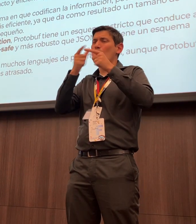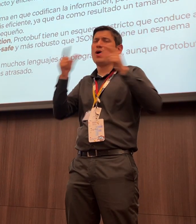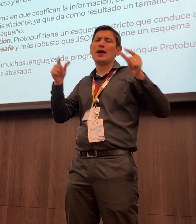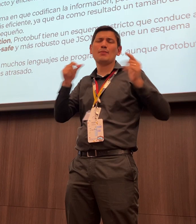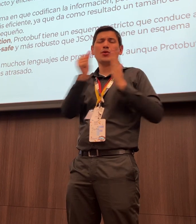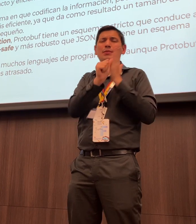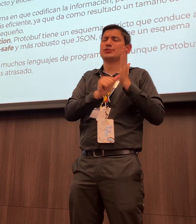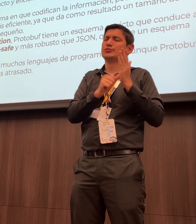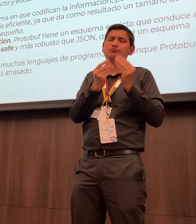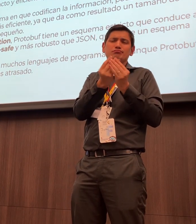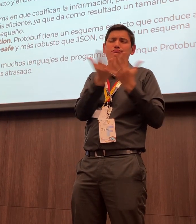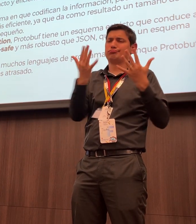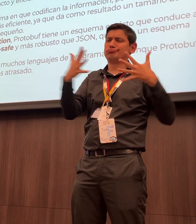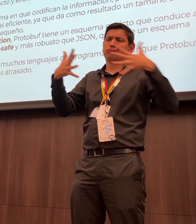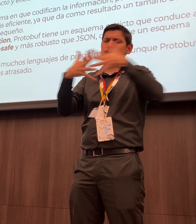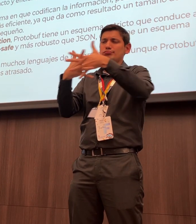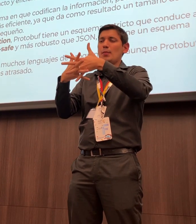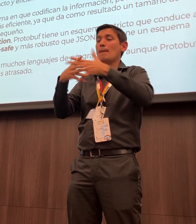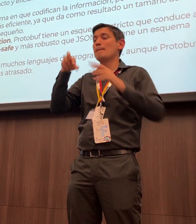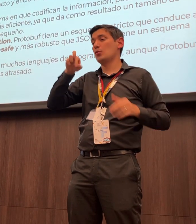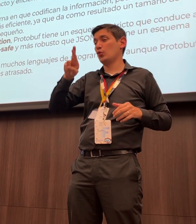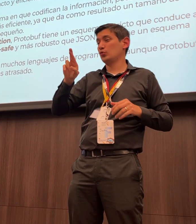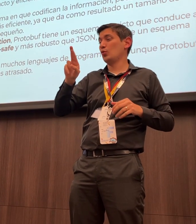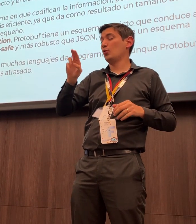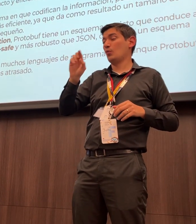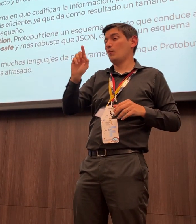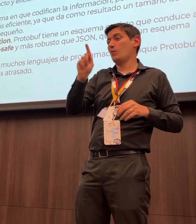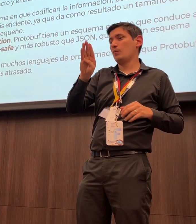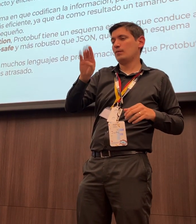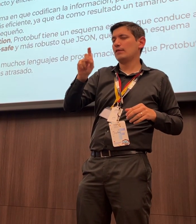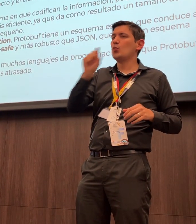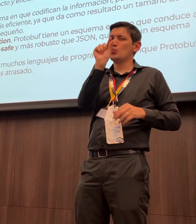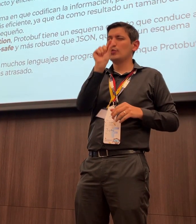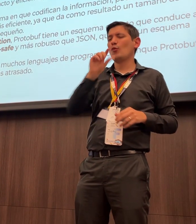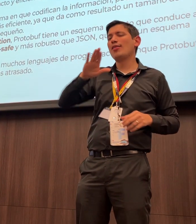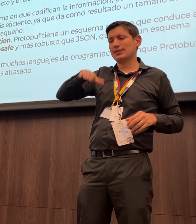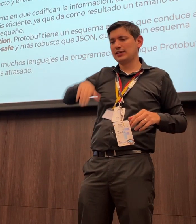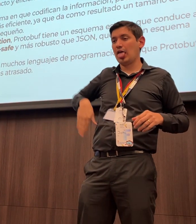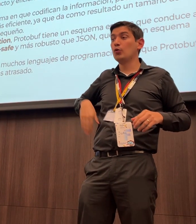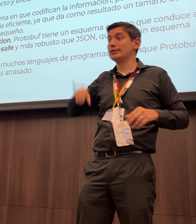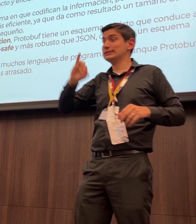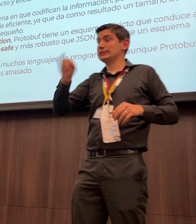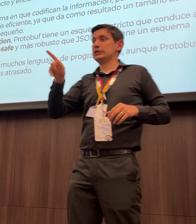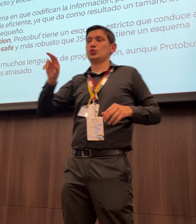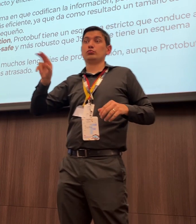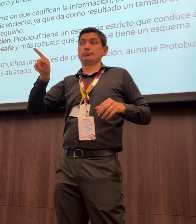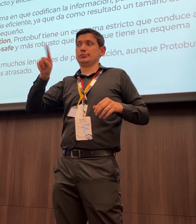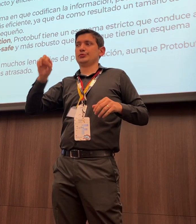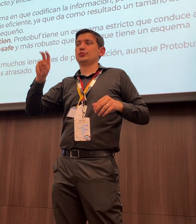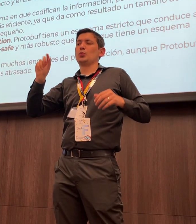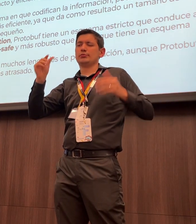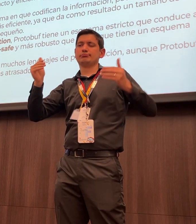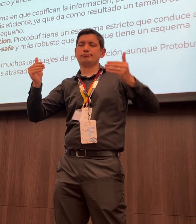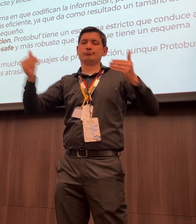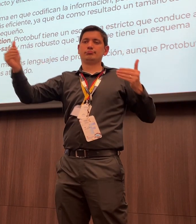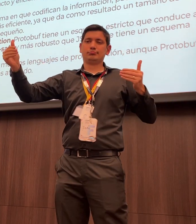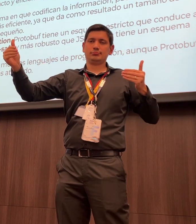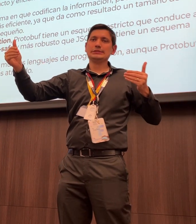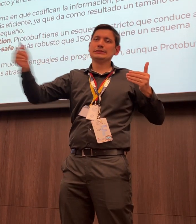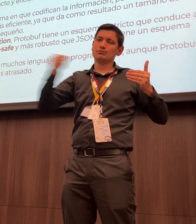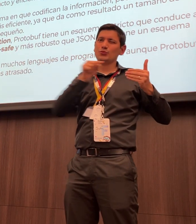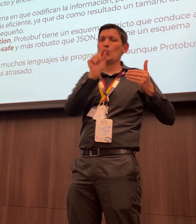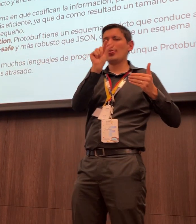programación, aunque sí es verdad que Protobuf está un poquito más atrasado de lo que sería JSON. Pero bueno, esta cuestión que les decía que